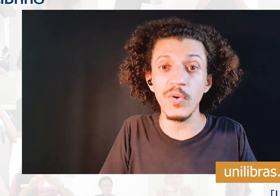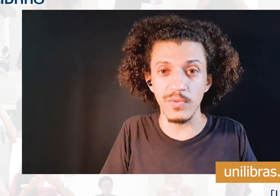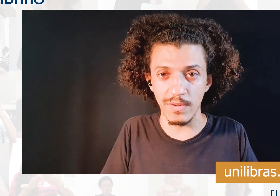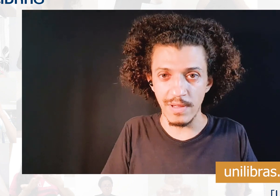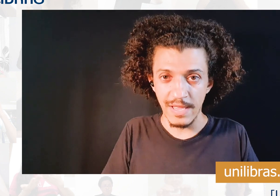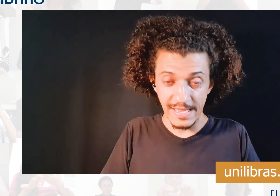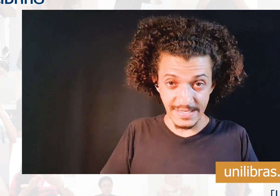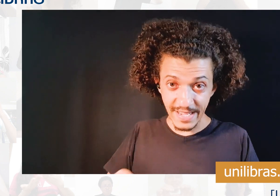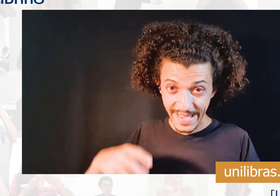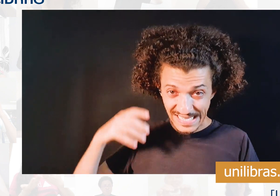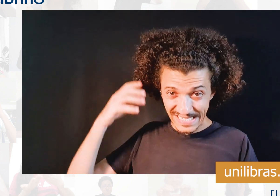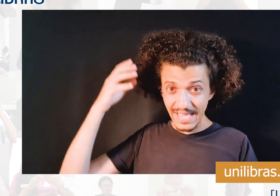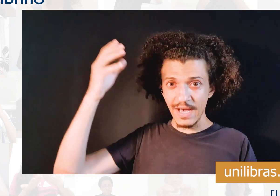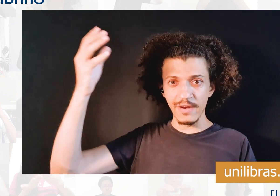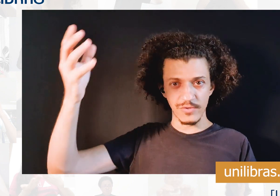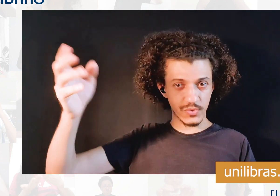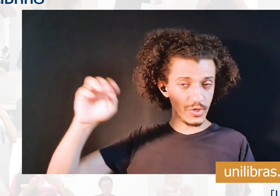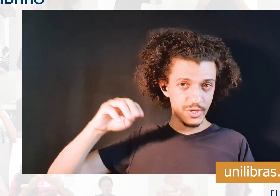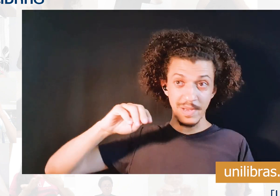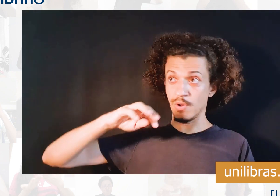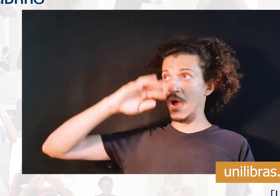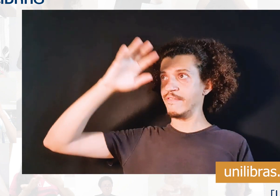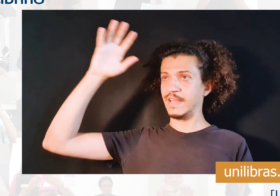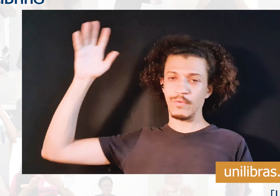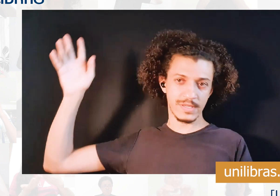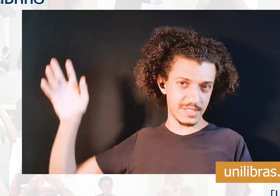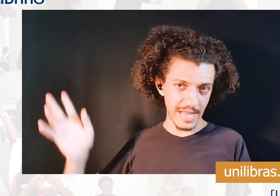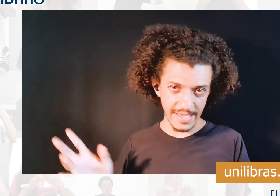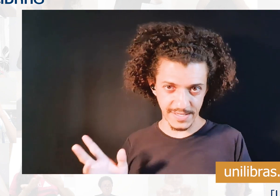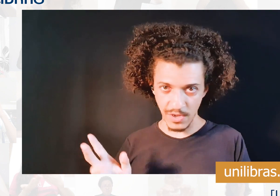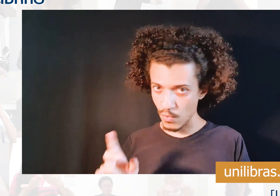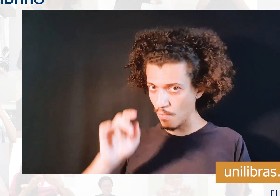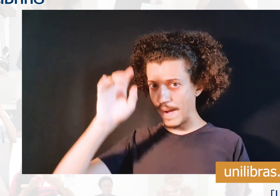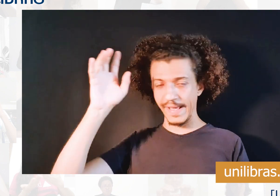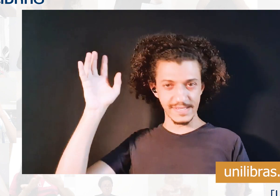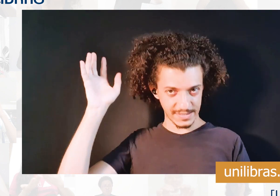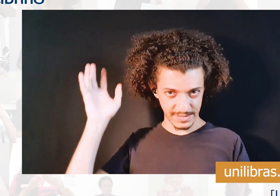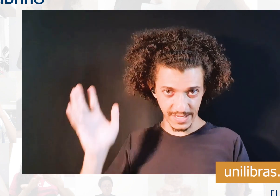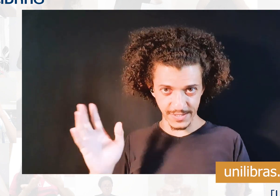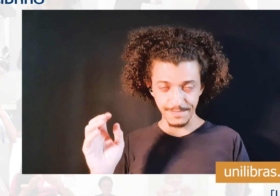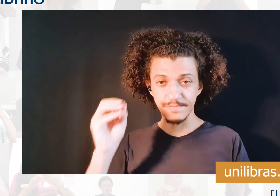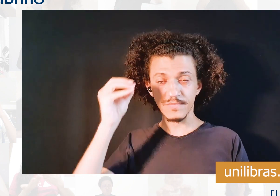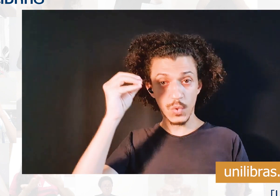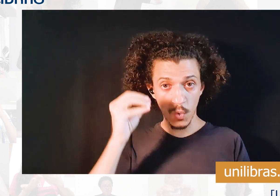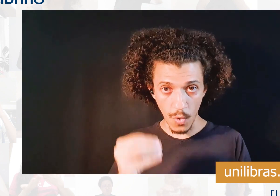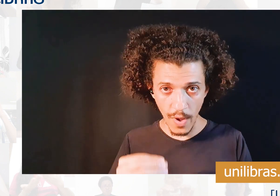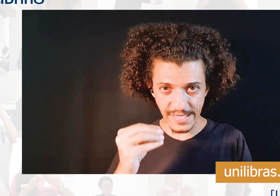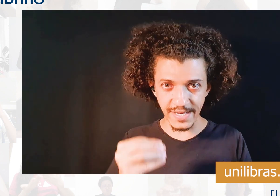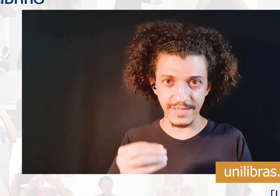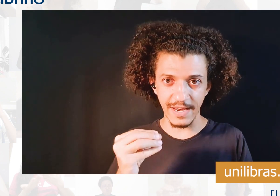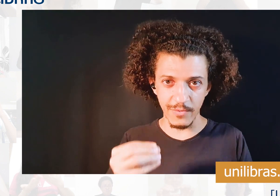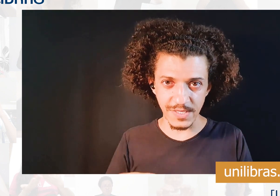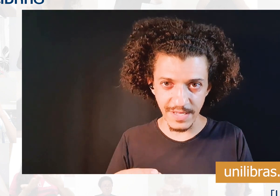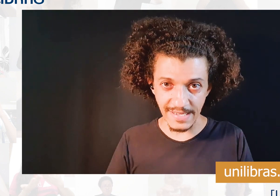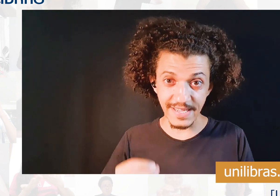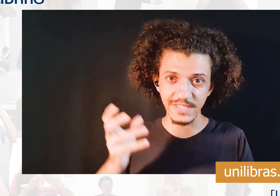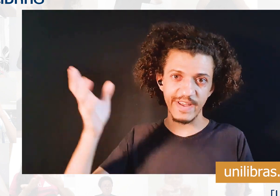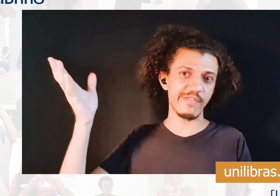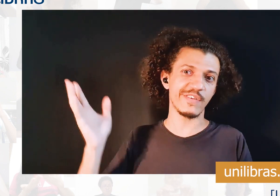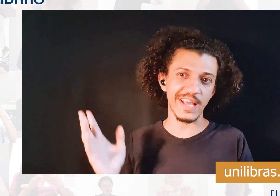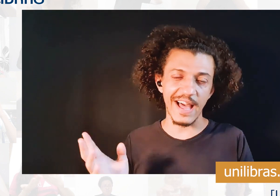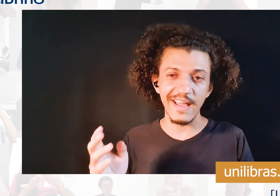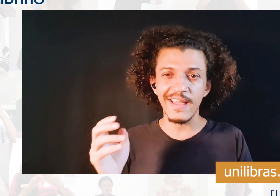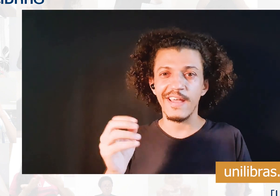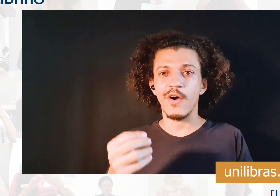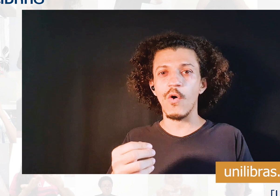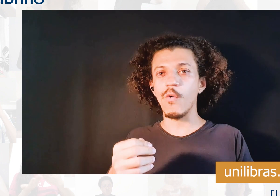do mundo. Se daqui a 100 anos surgir uma nova língua de sinais em algum país que seja, com a escrita da língua de sinais, quem estiver